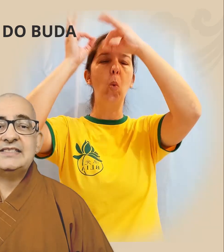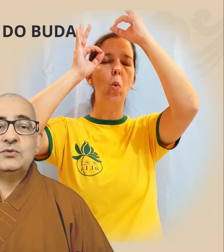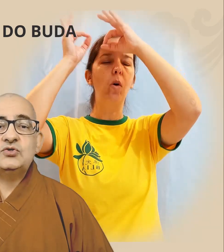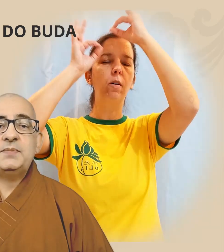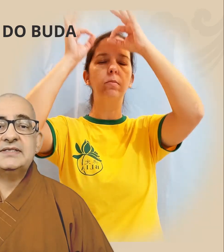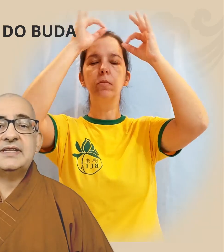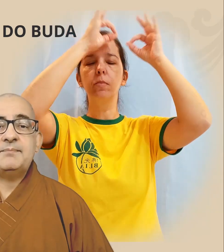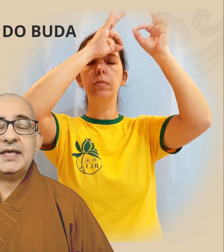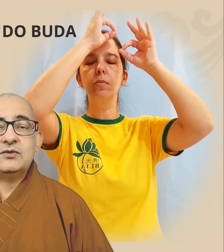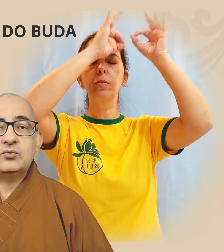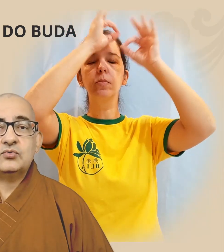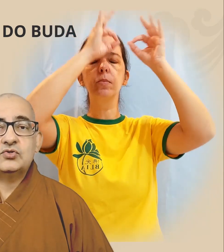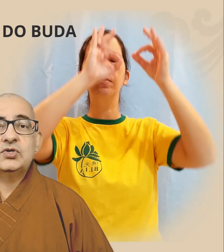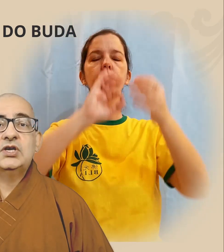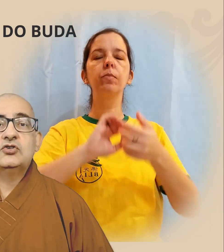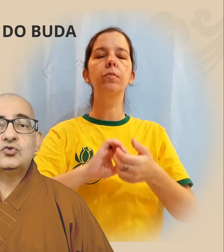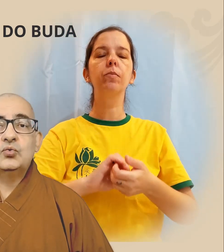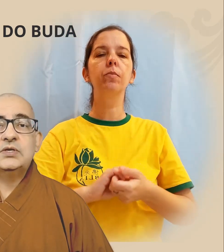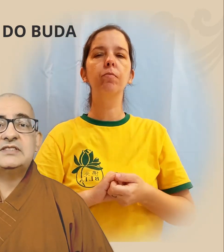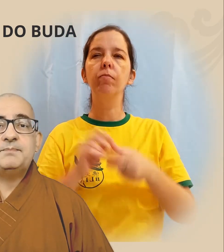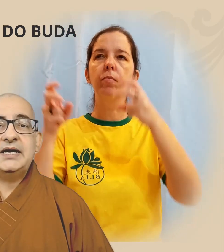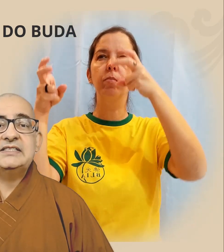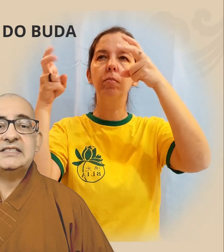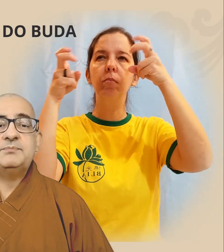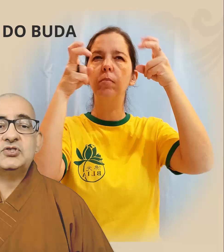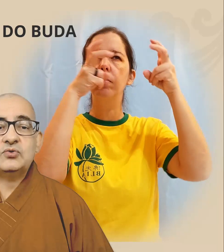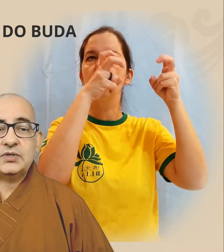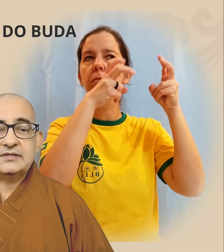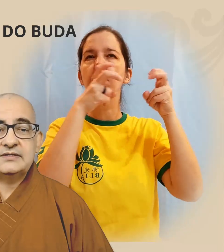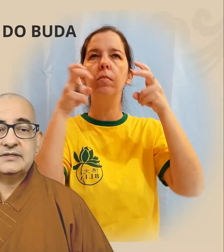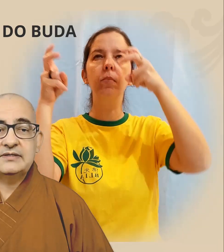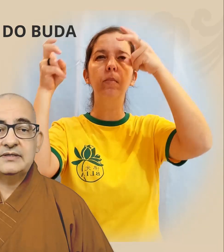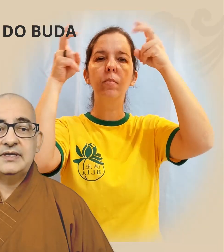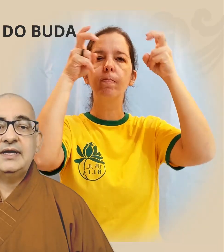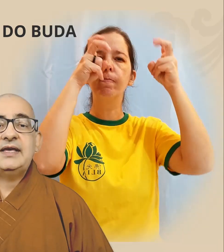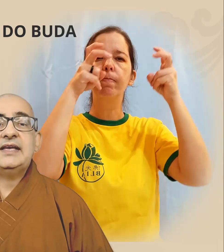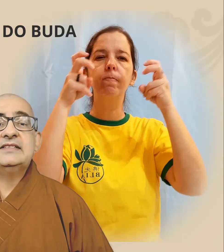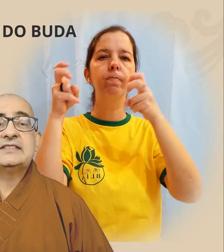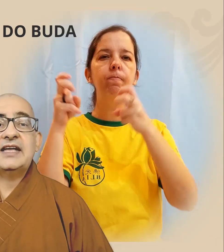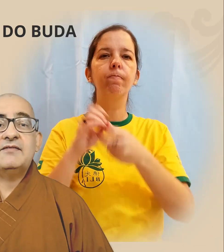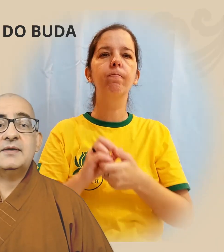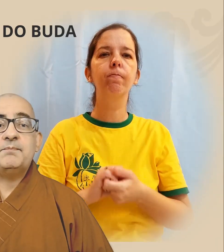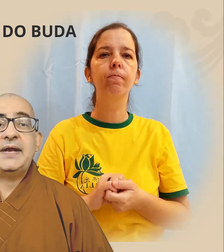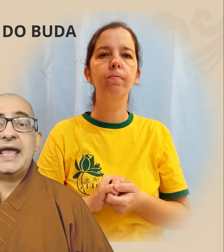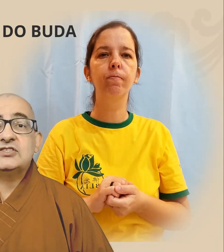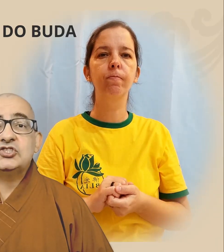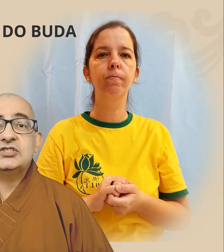organizar seus pensamentos, suas percepções. Ele